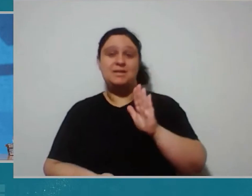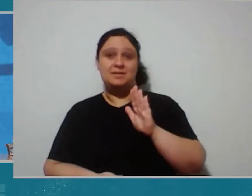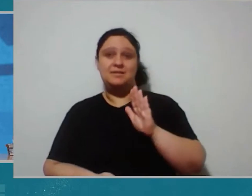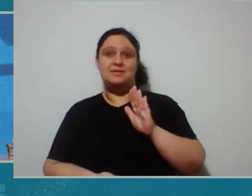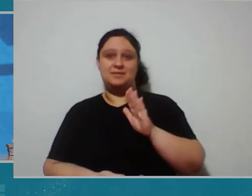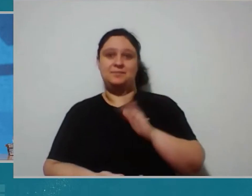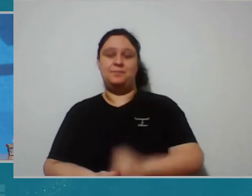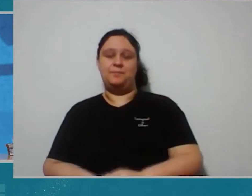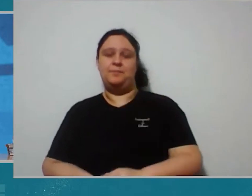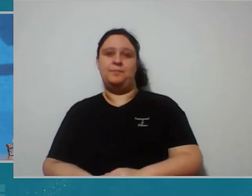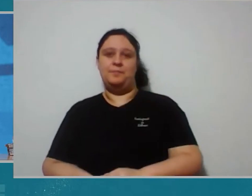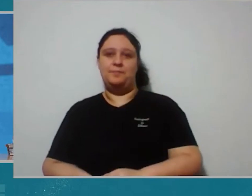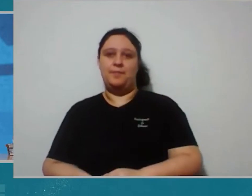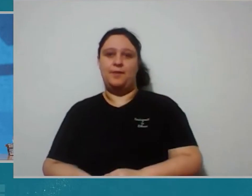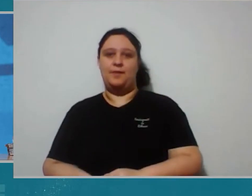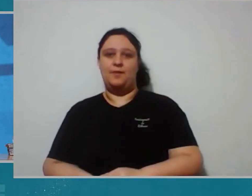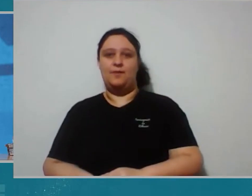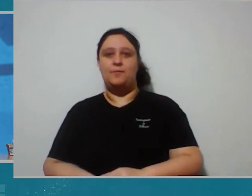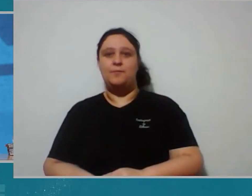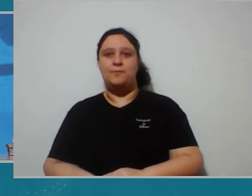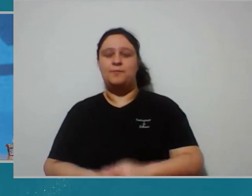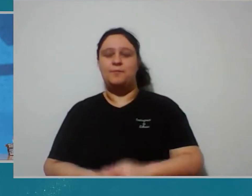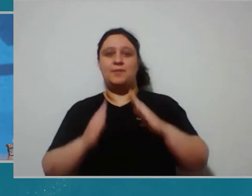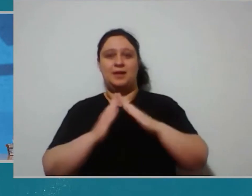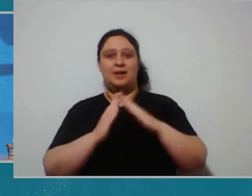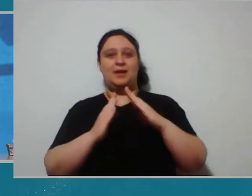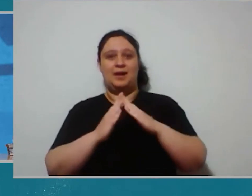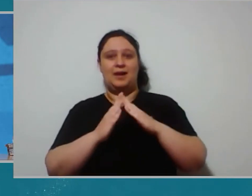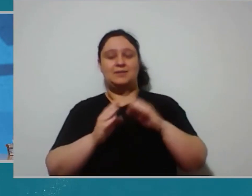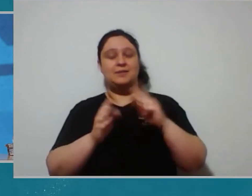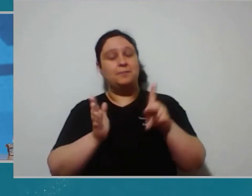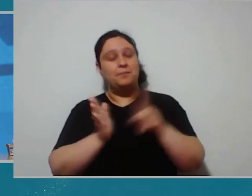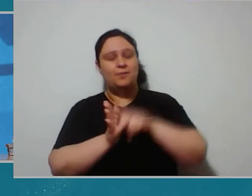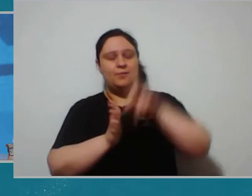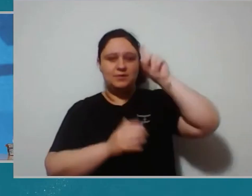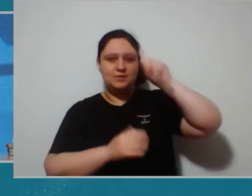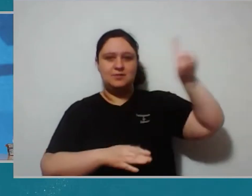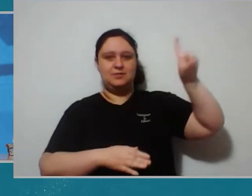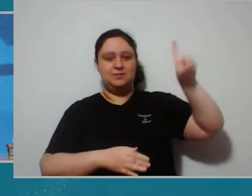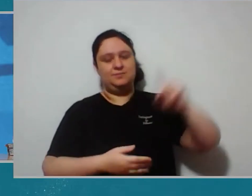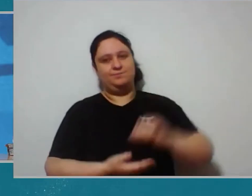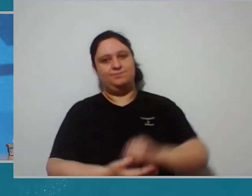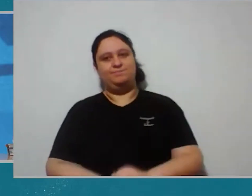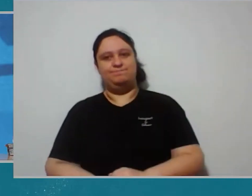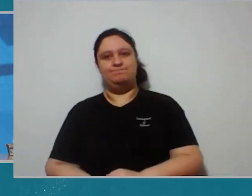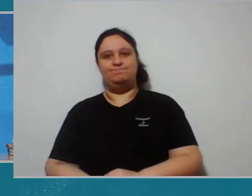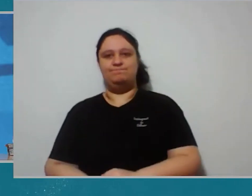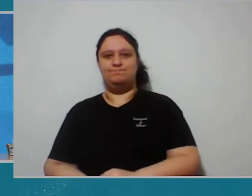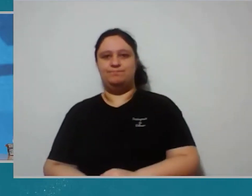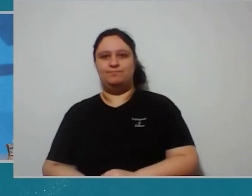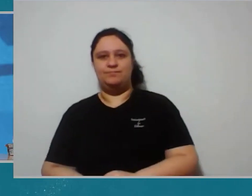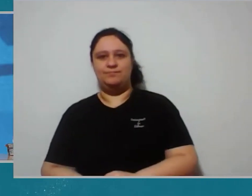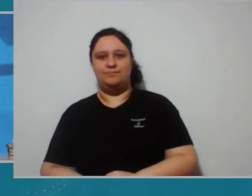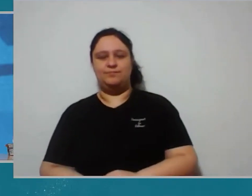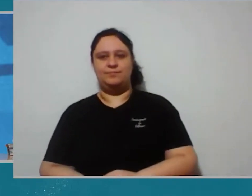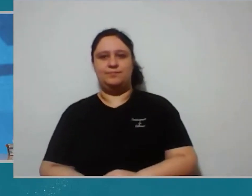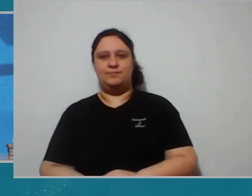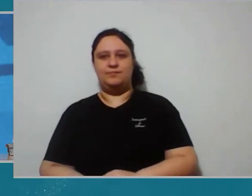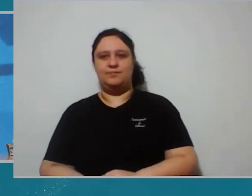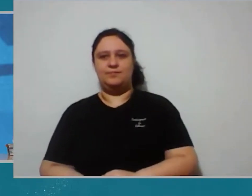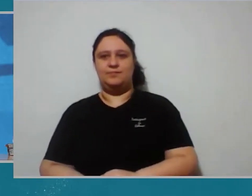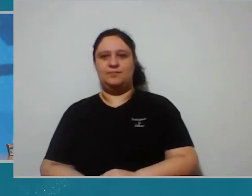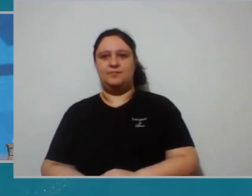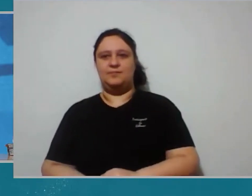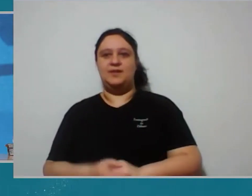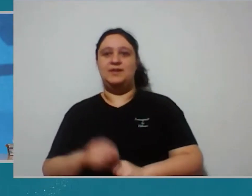Deus. Mas se você o rejeita, se você o rejeita, ele se